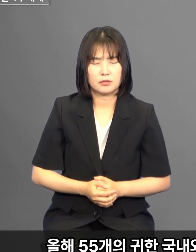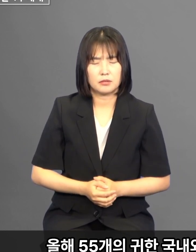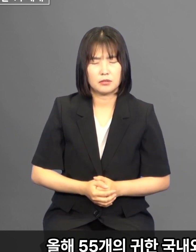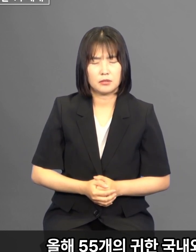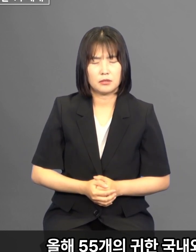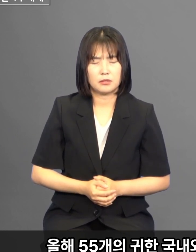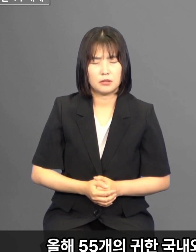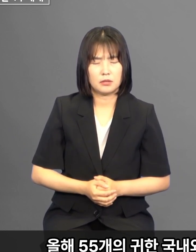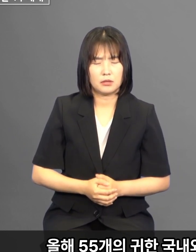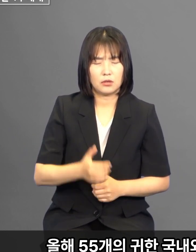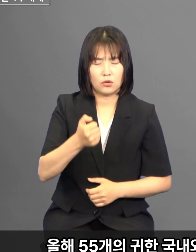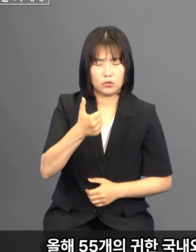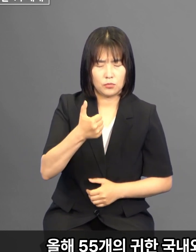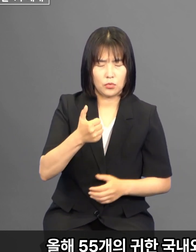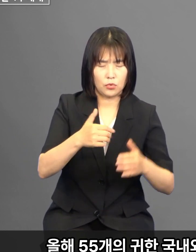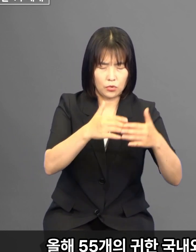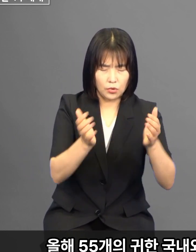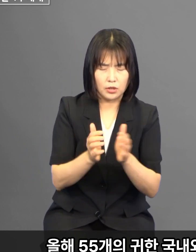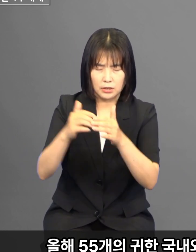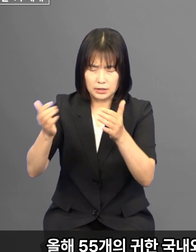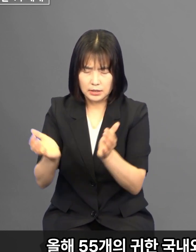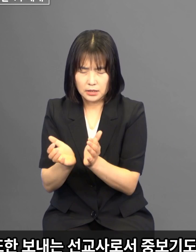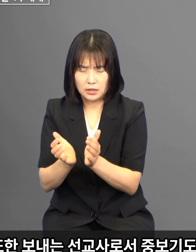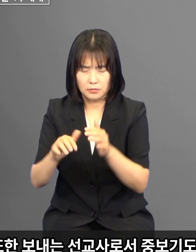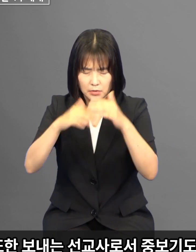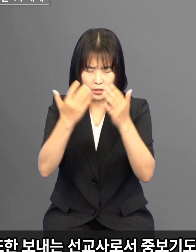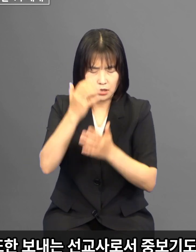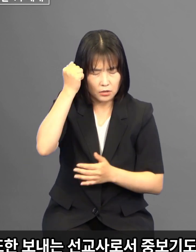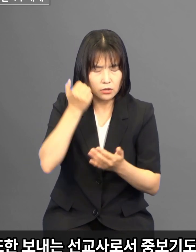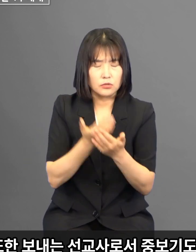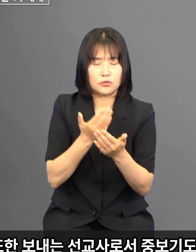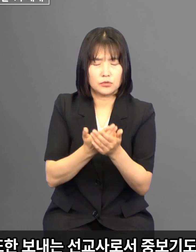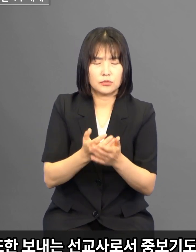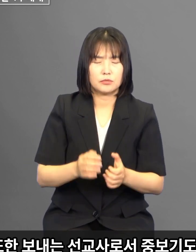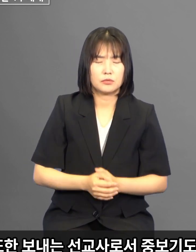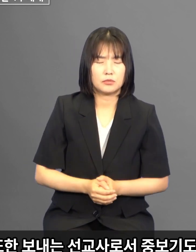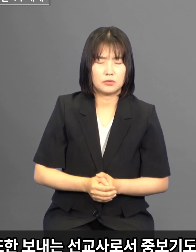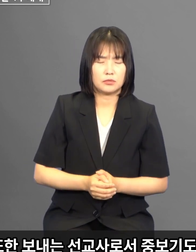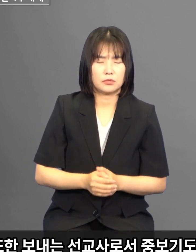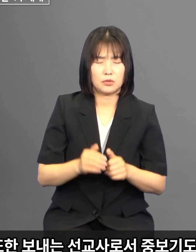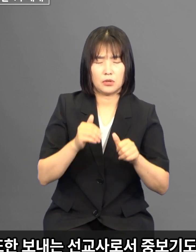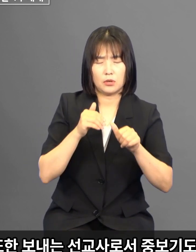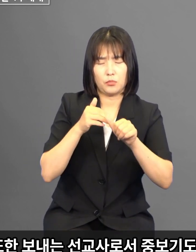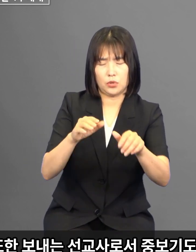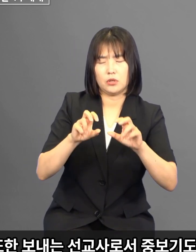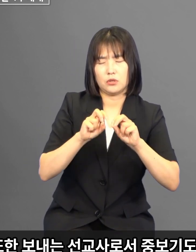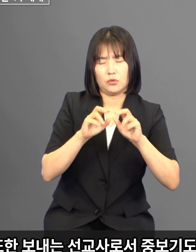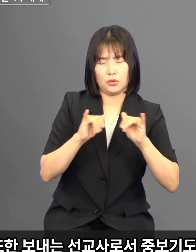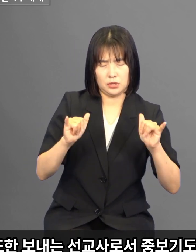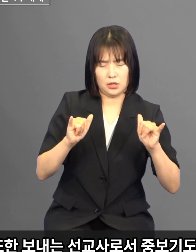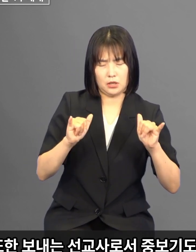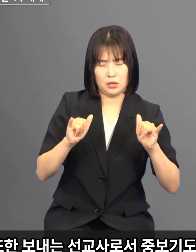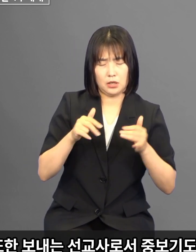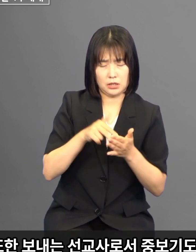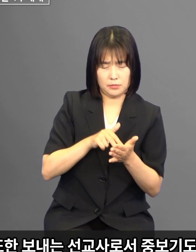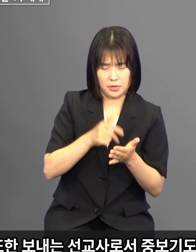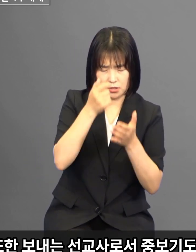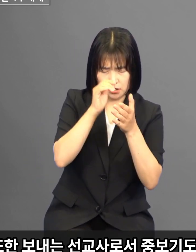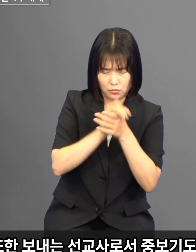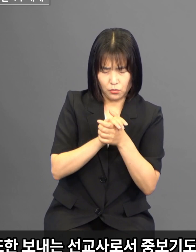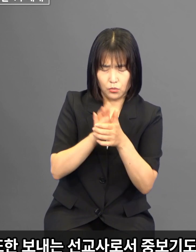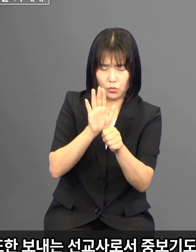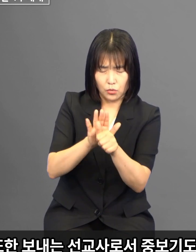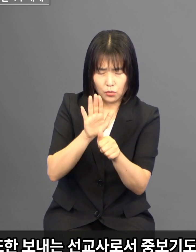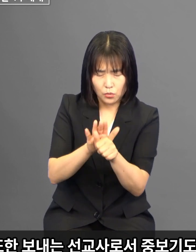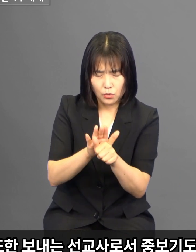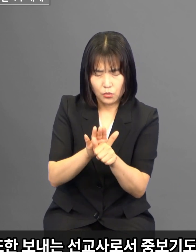55개의 귀한 국내외 단기 선교팀들을 기억하여 주시고 또한 보내는 선교사로서요 중보기도 하며 그들을